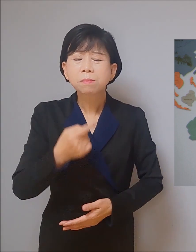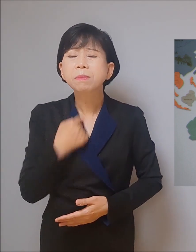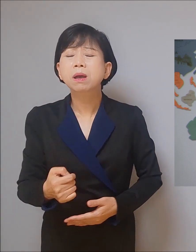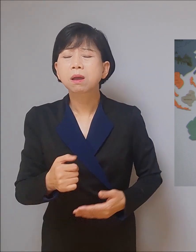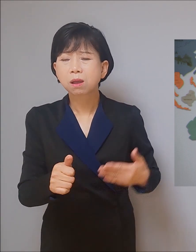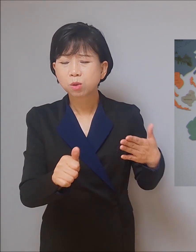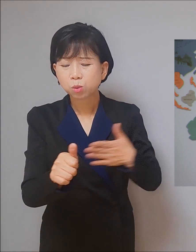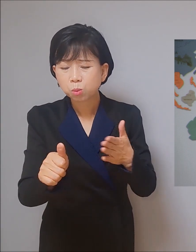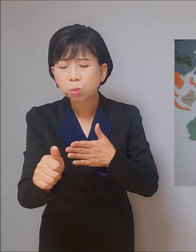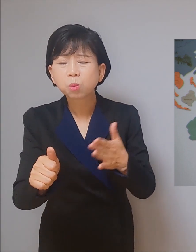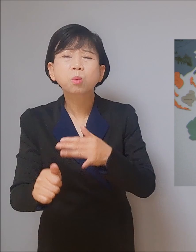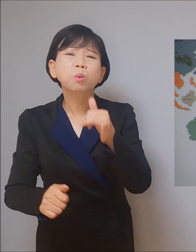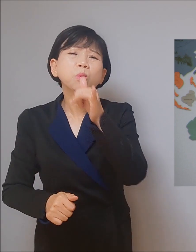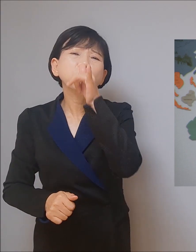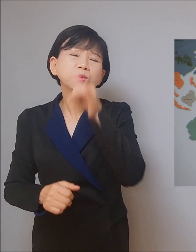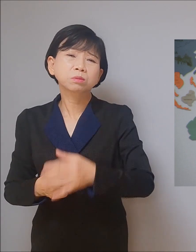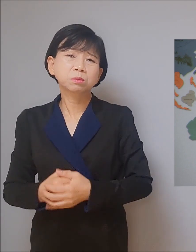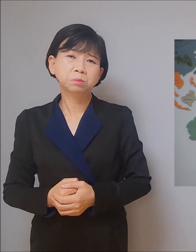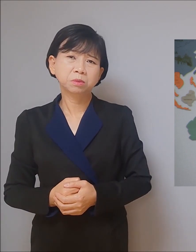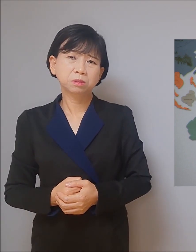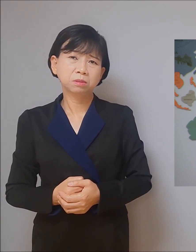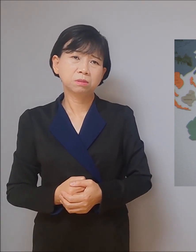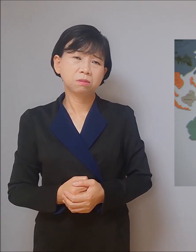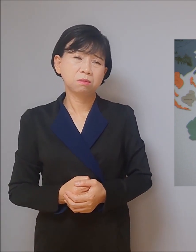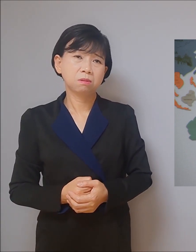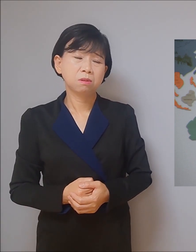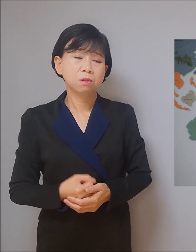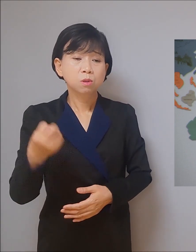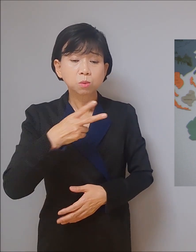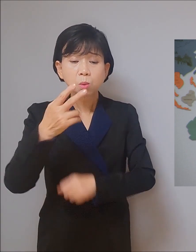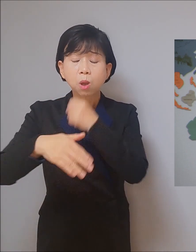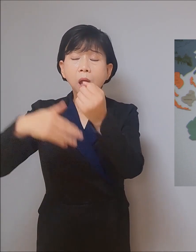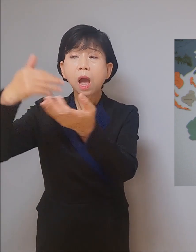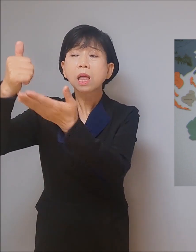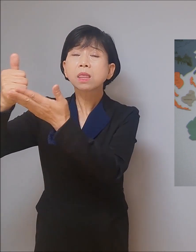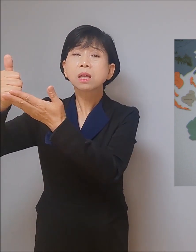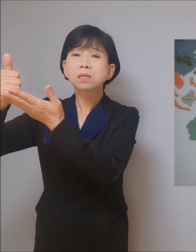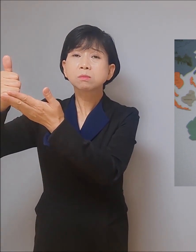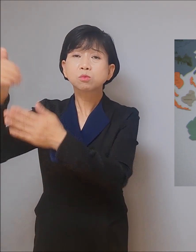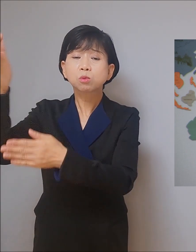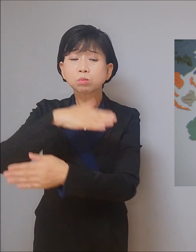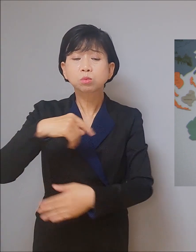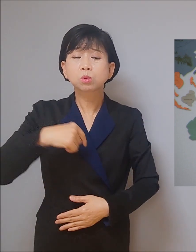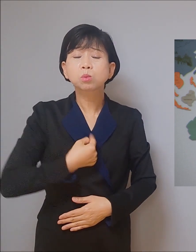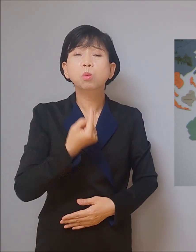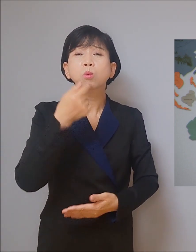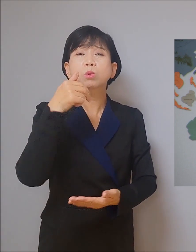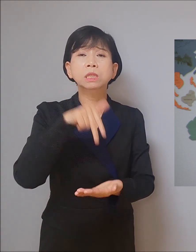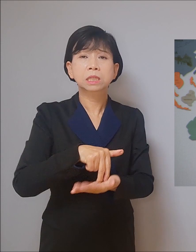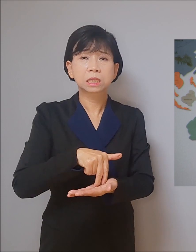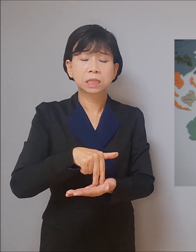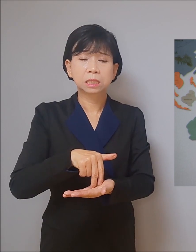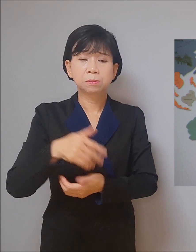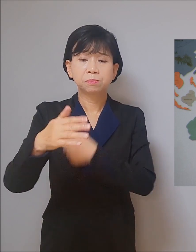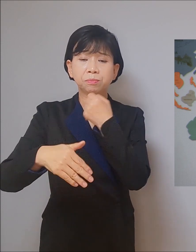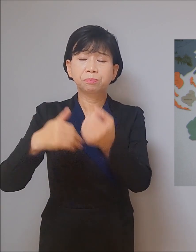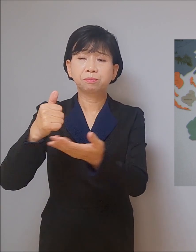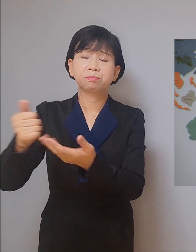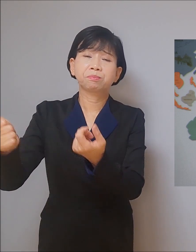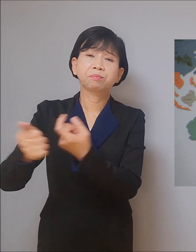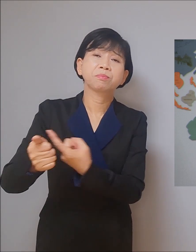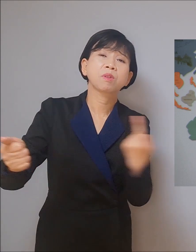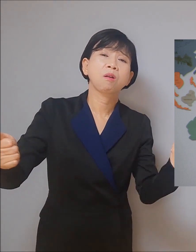그런데요, 여러분, 거기서 끝이 아닙니다. 하나님으로부터 독립하려고 한다는 거죠. 우리는 가장